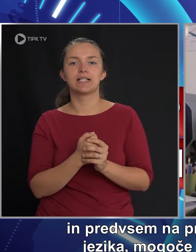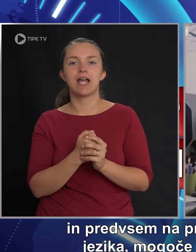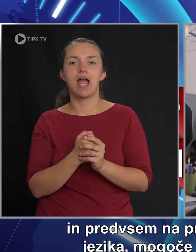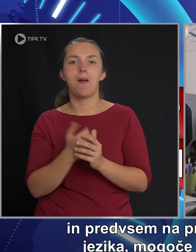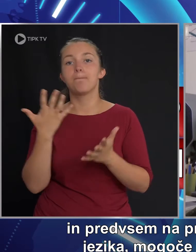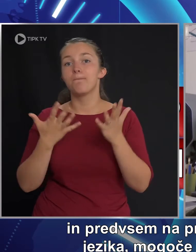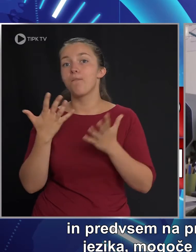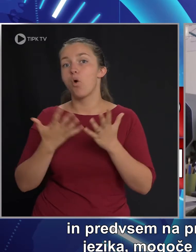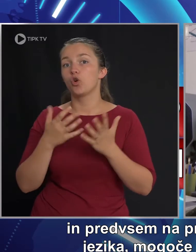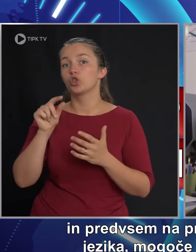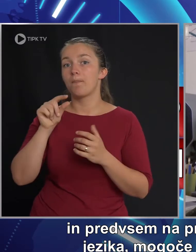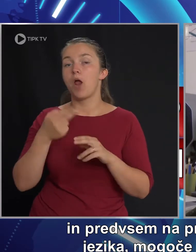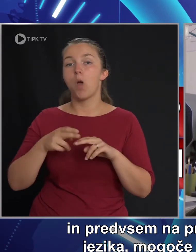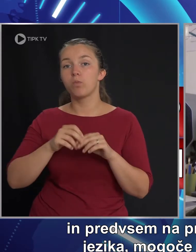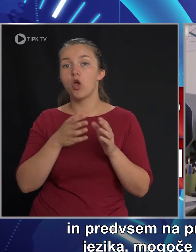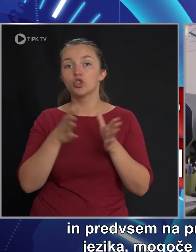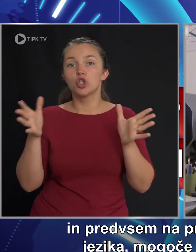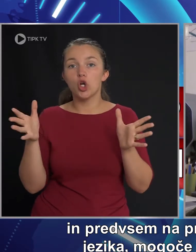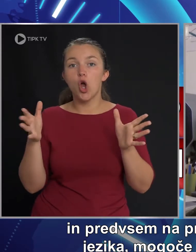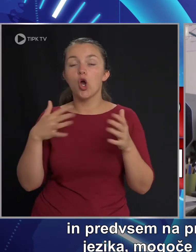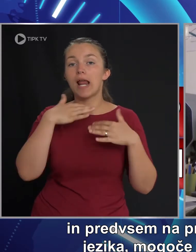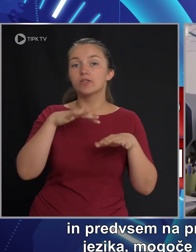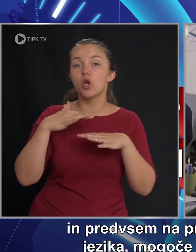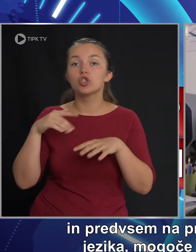jezika, mogoče malo